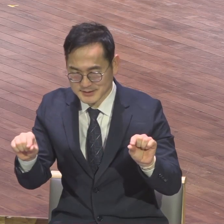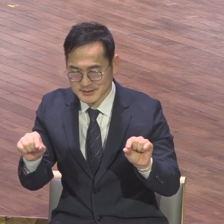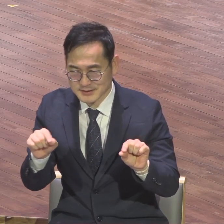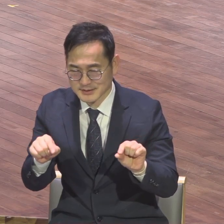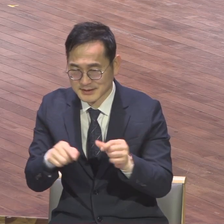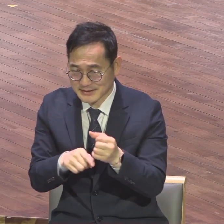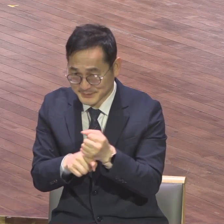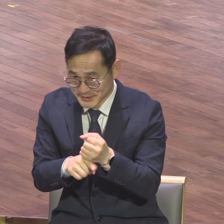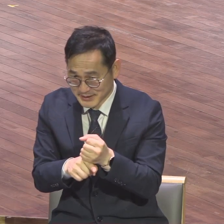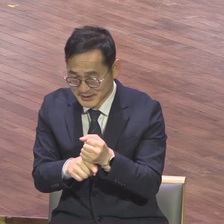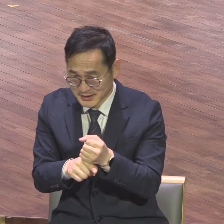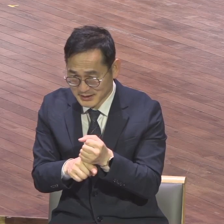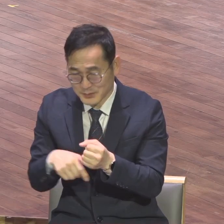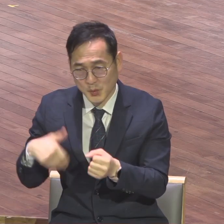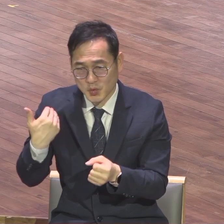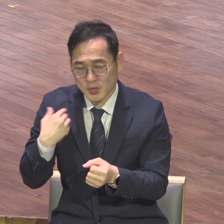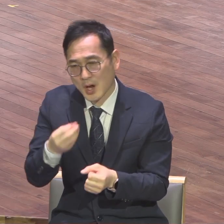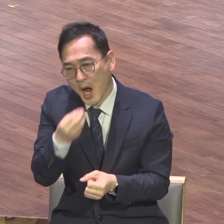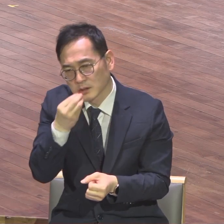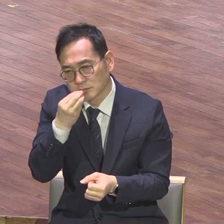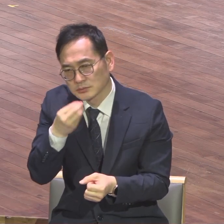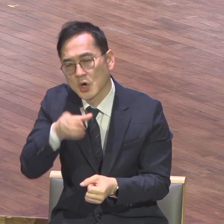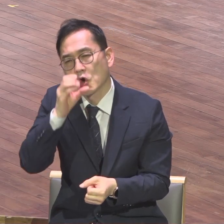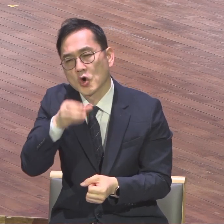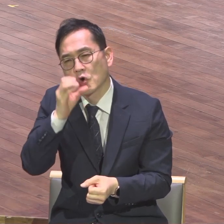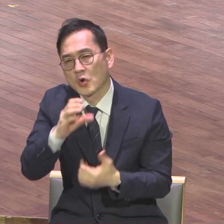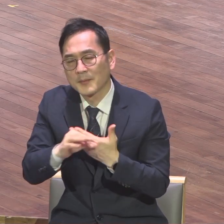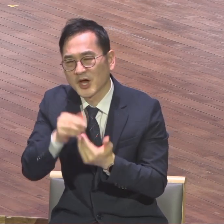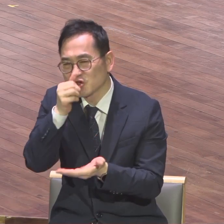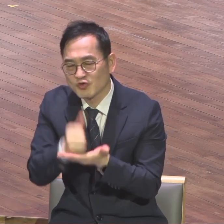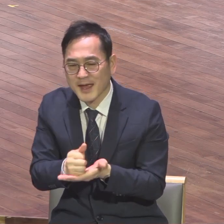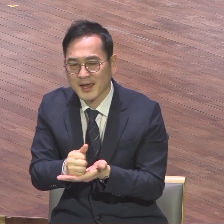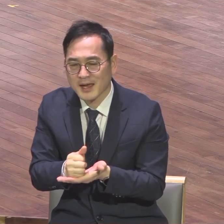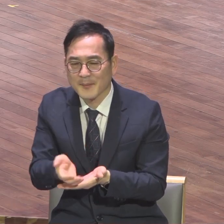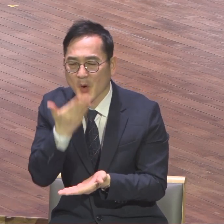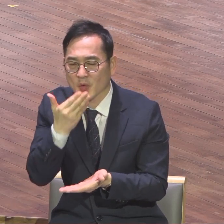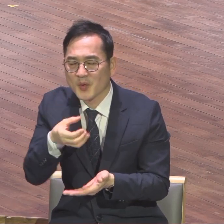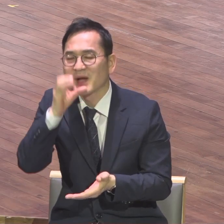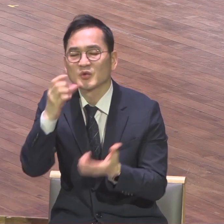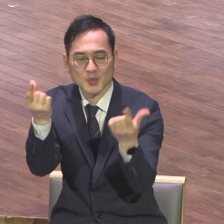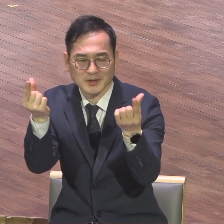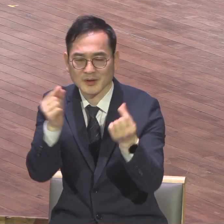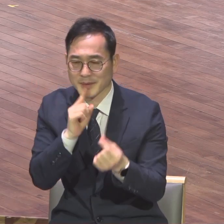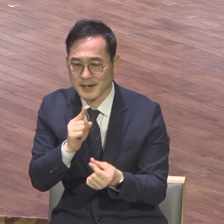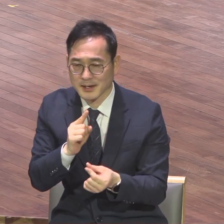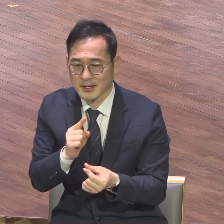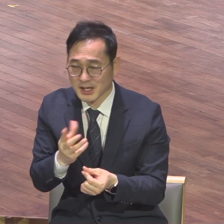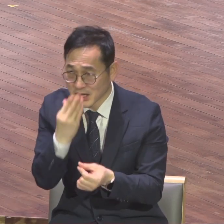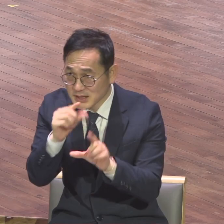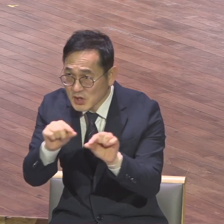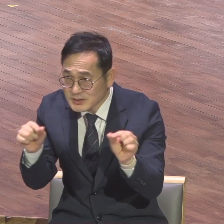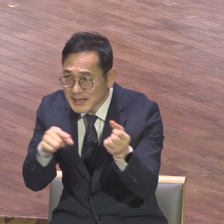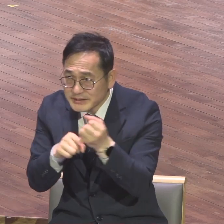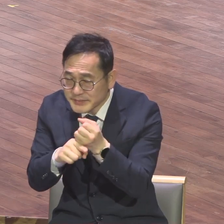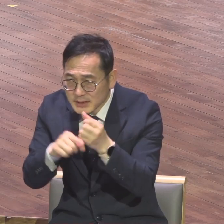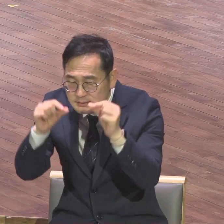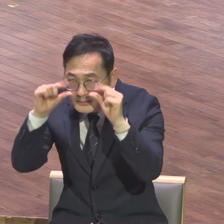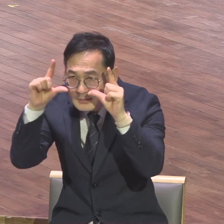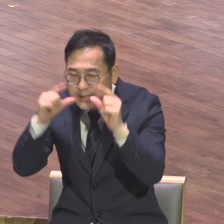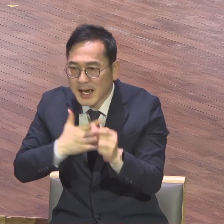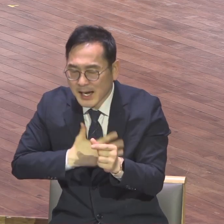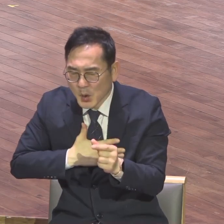성찬의 의미를 모르고 먹고 마시면 죄를 먹고 마신다 그랬어요. 의미를 알고 성찬을 여러분이 받으시길